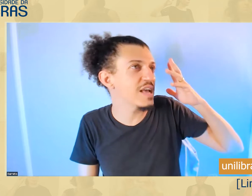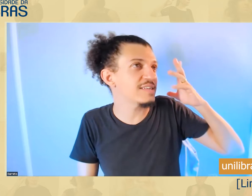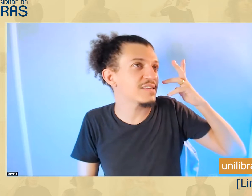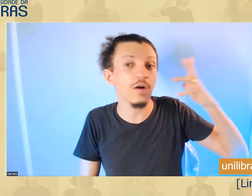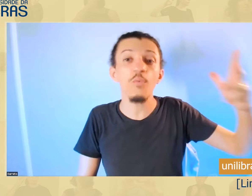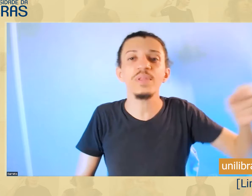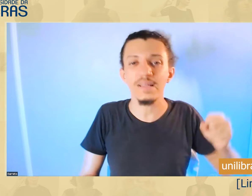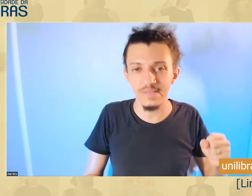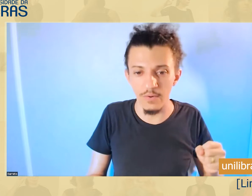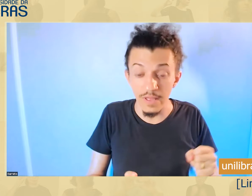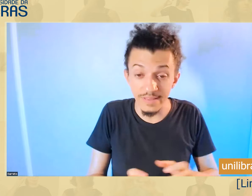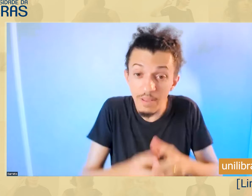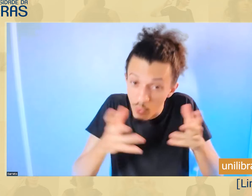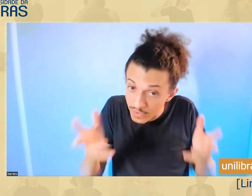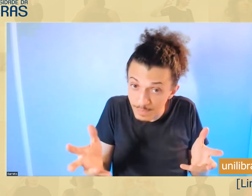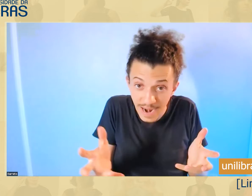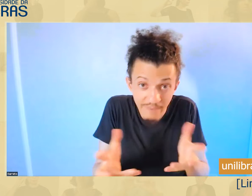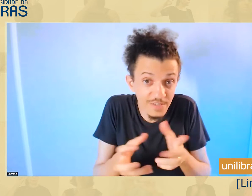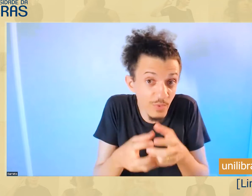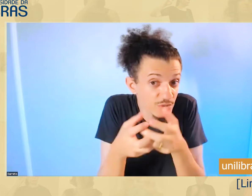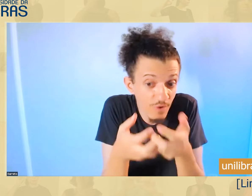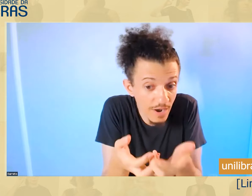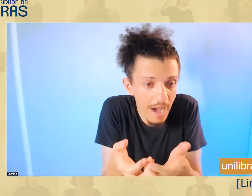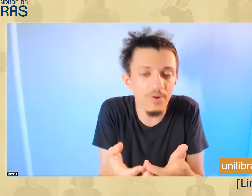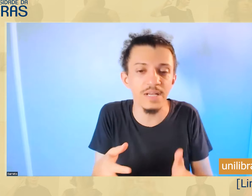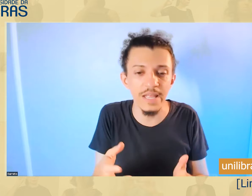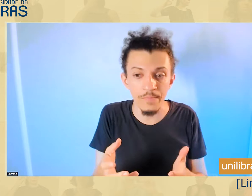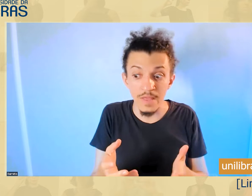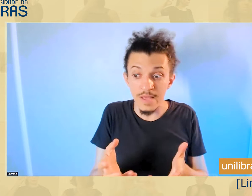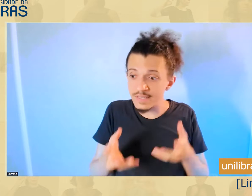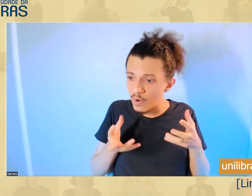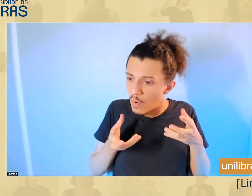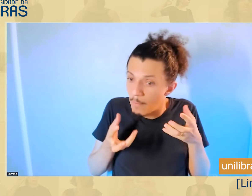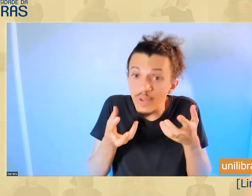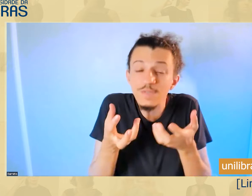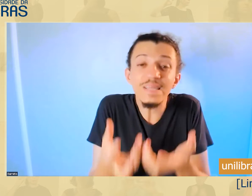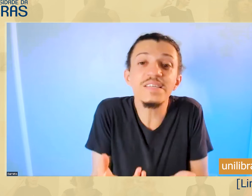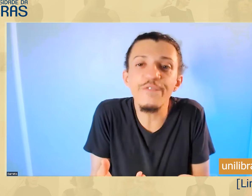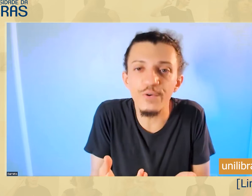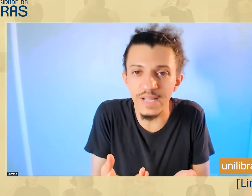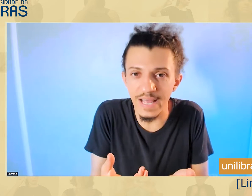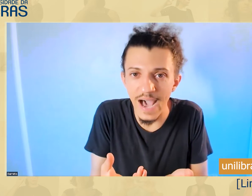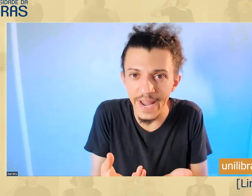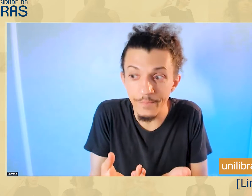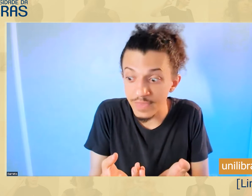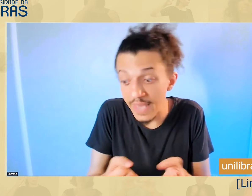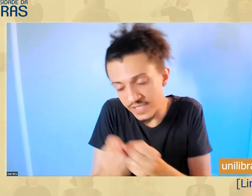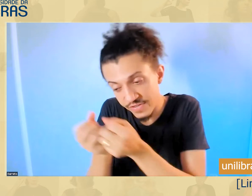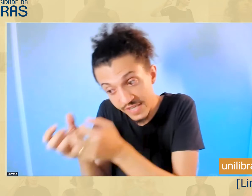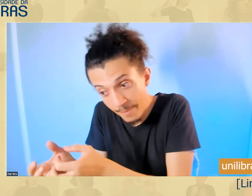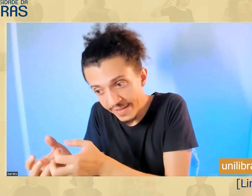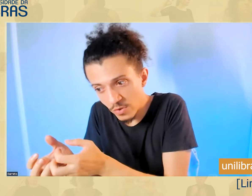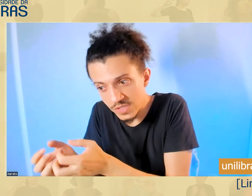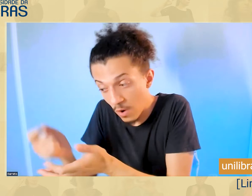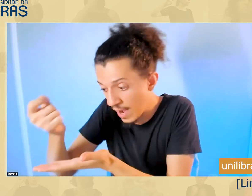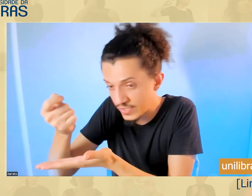de ciências da computação. Tem muitas palavras, muitos vocábulos ali que são muito específicos daquela área. E aí, se você